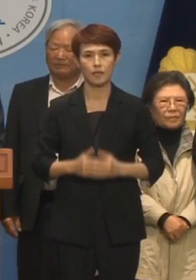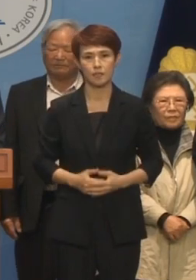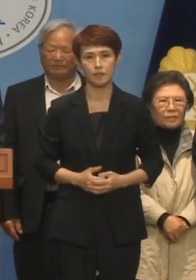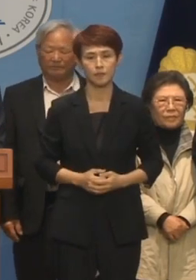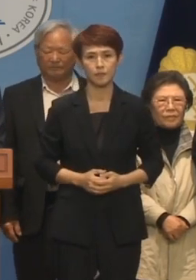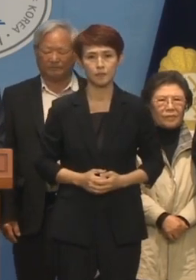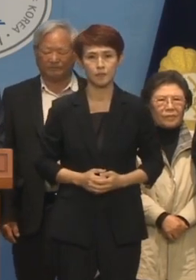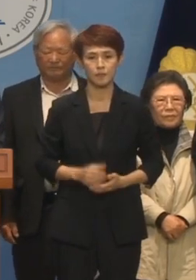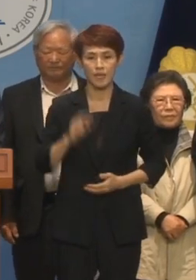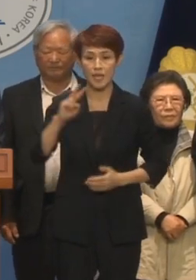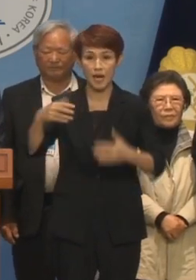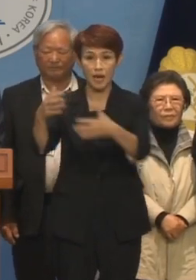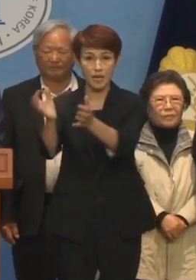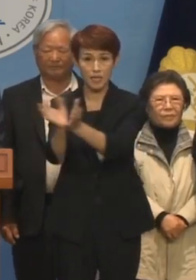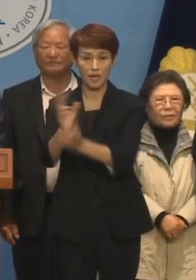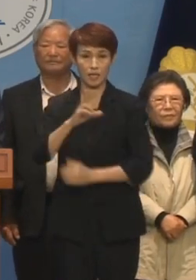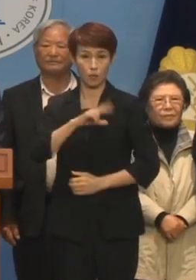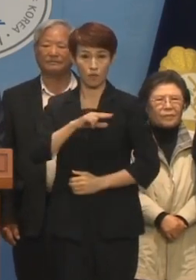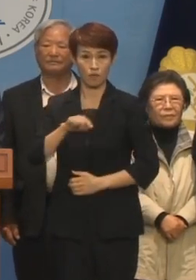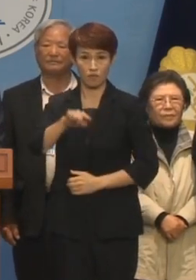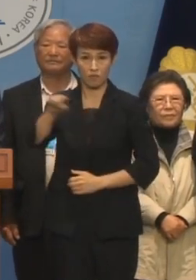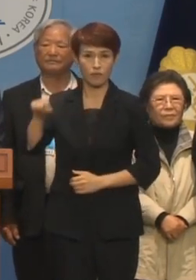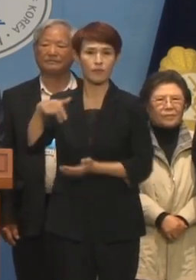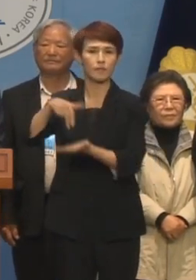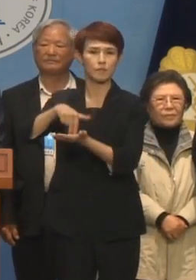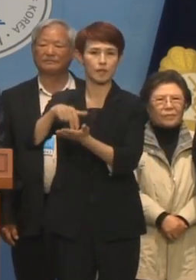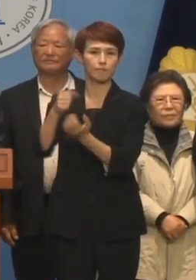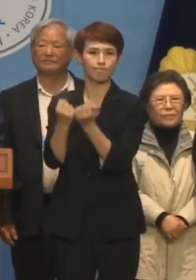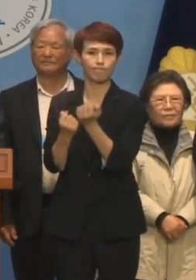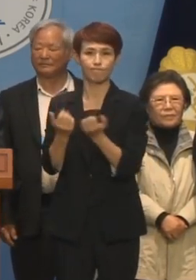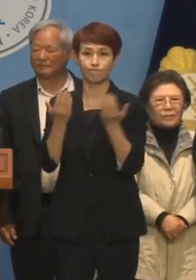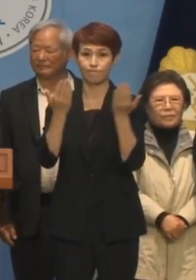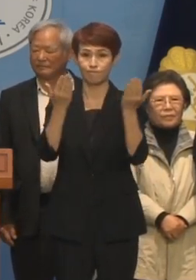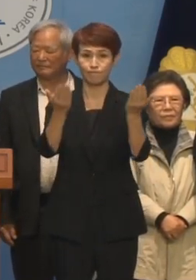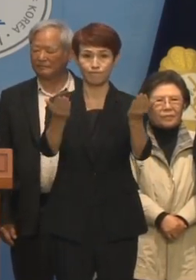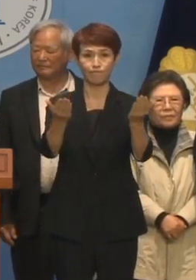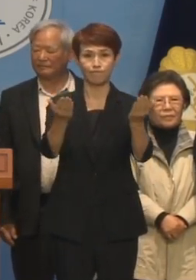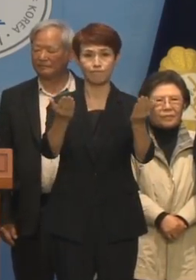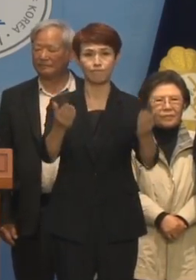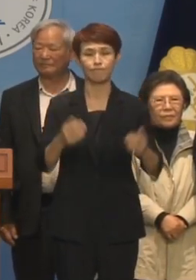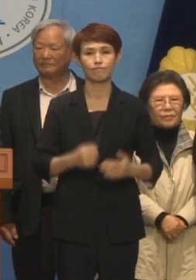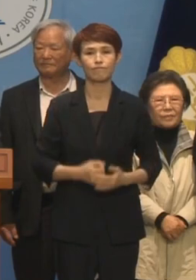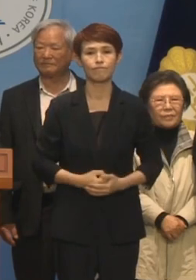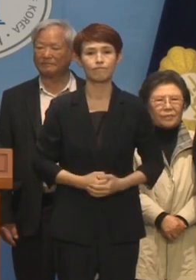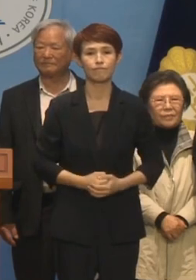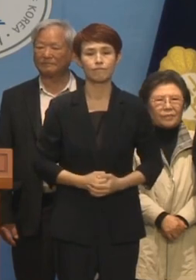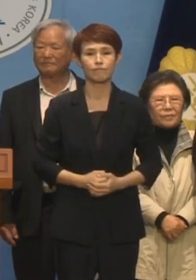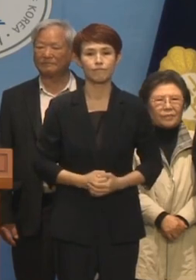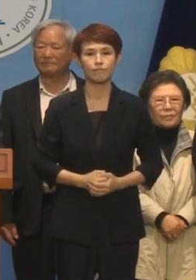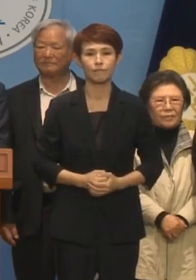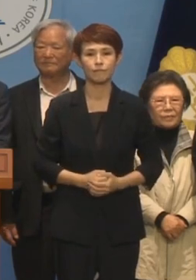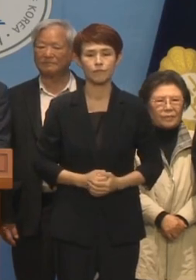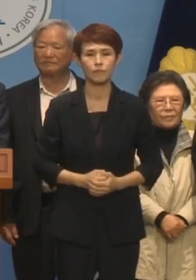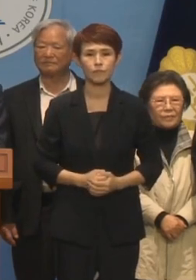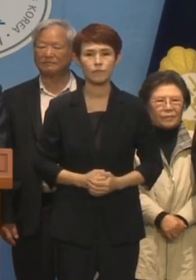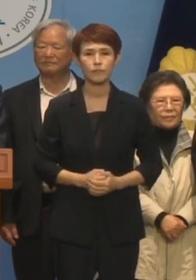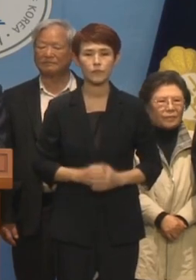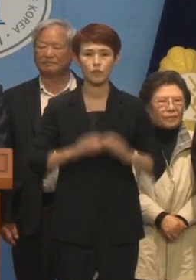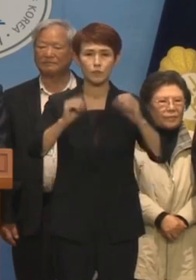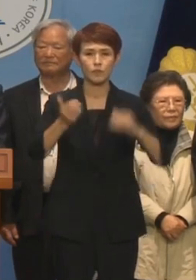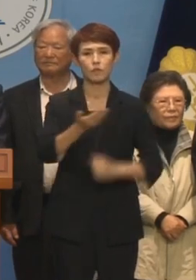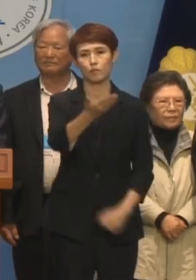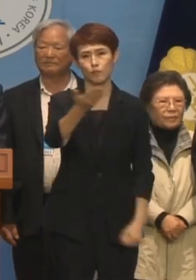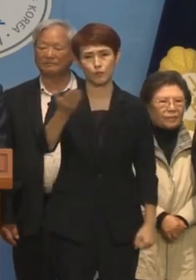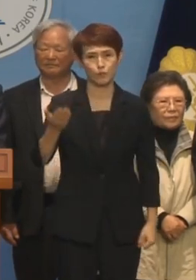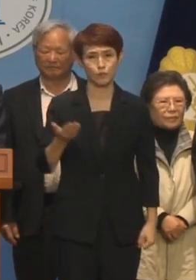준비된 우리 야당 소속 의원들의 입장문을 읽도록 하겠습니다. 존경하는 국민